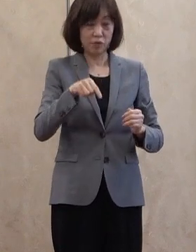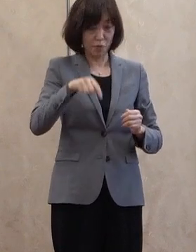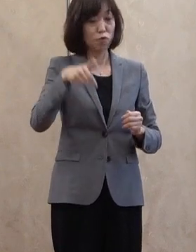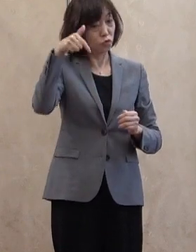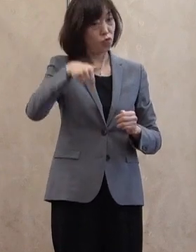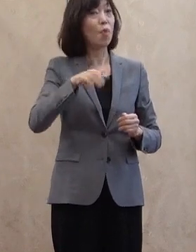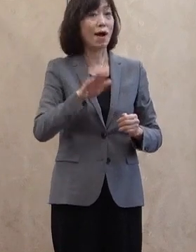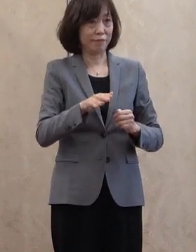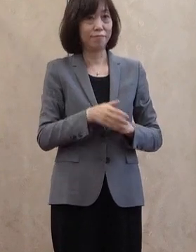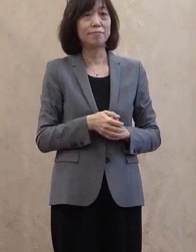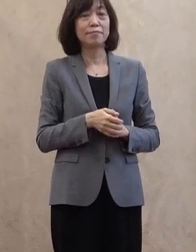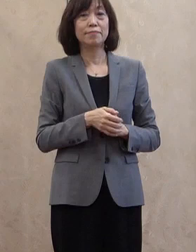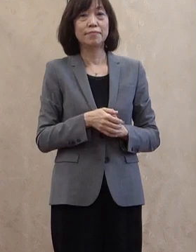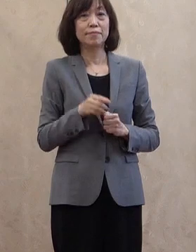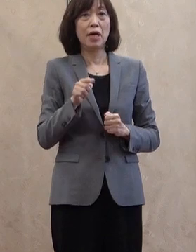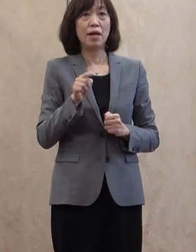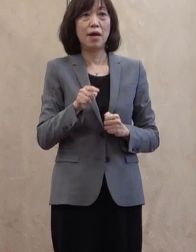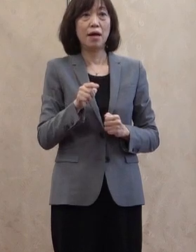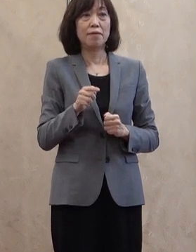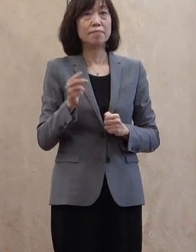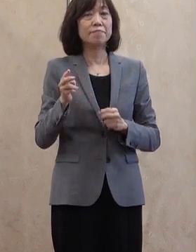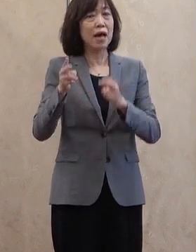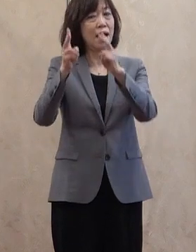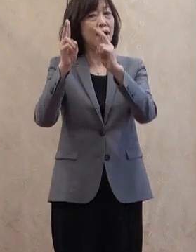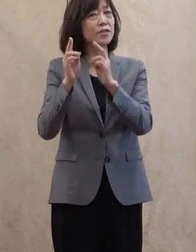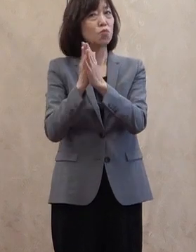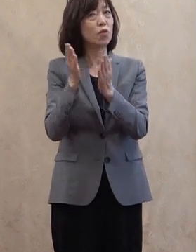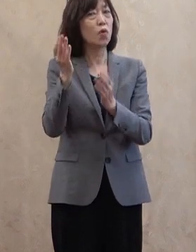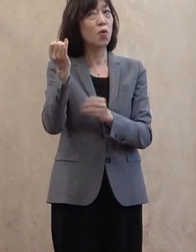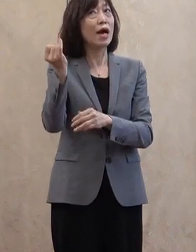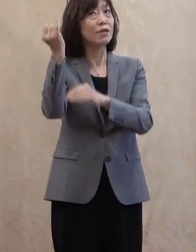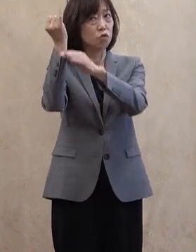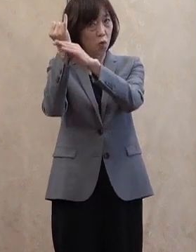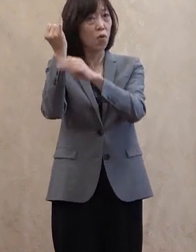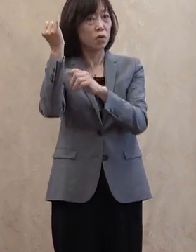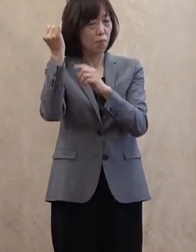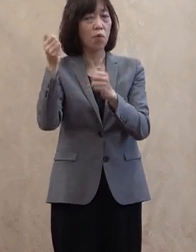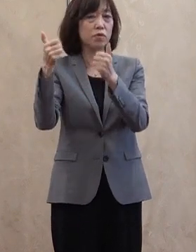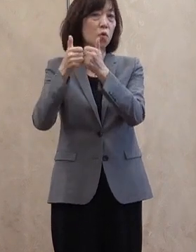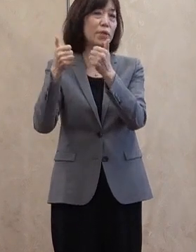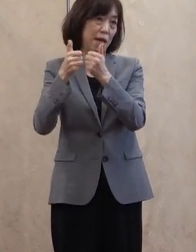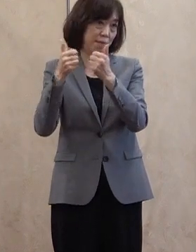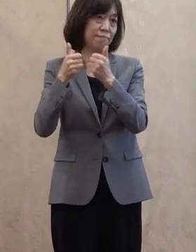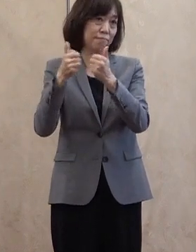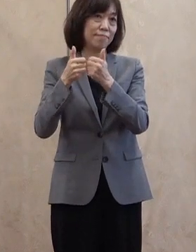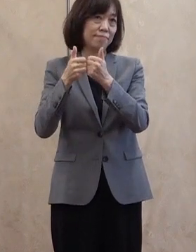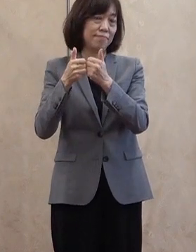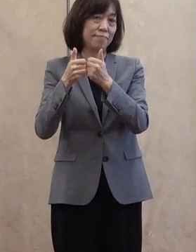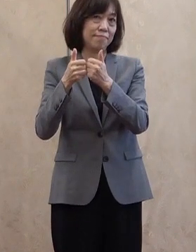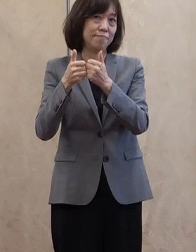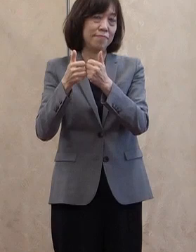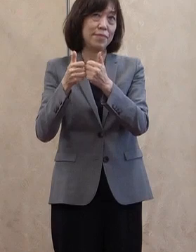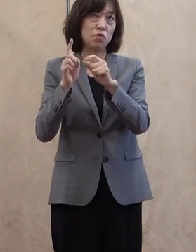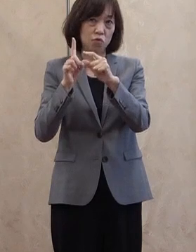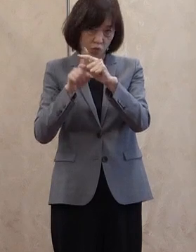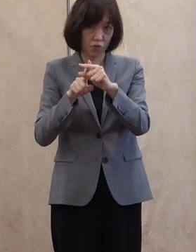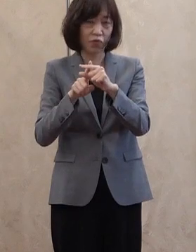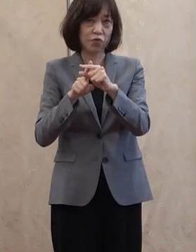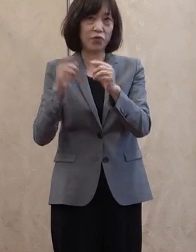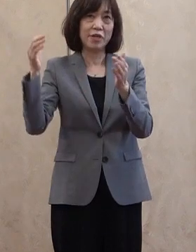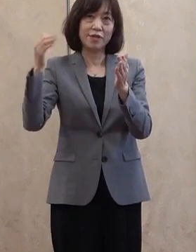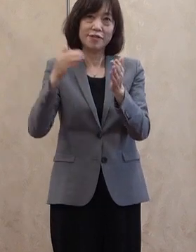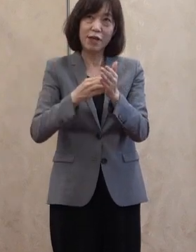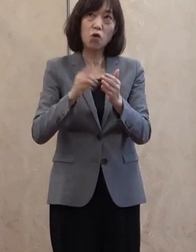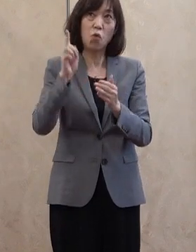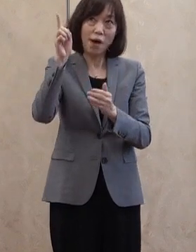た橋本会長にもご相談も申し上げているところです。最後は組織委員